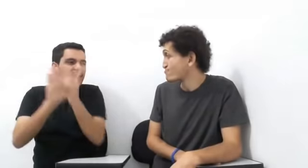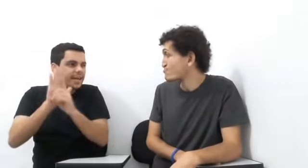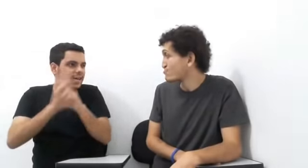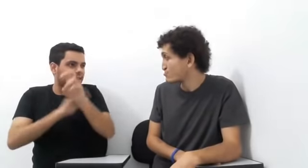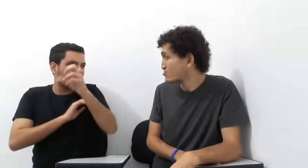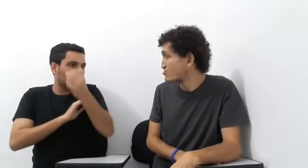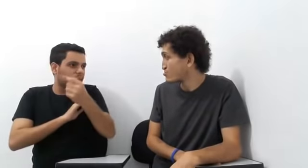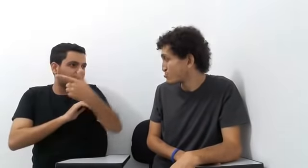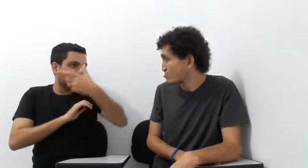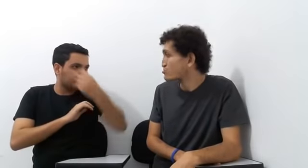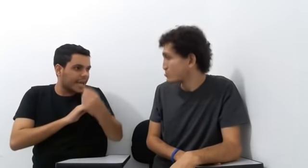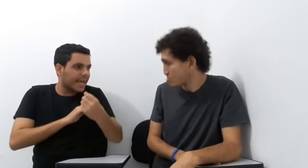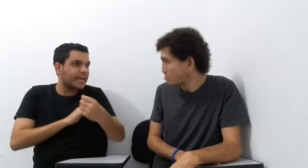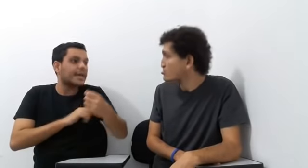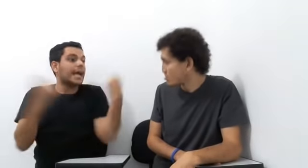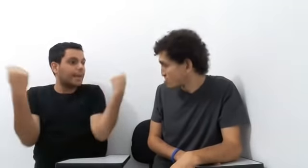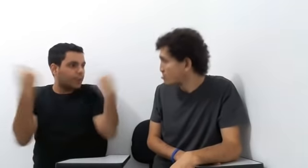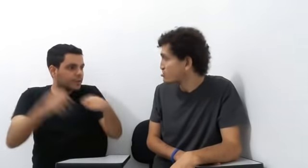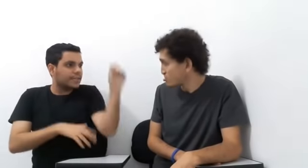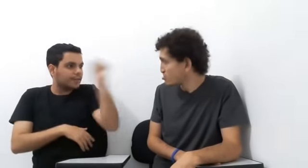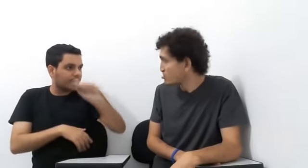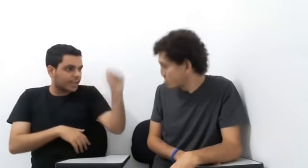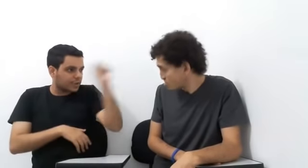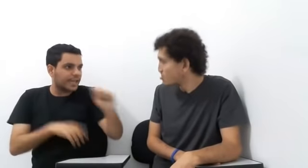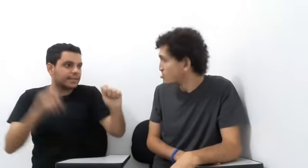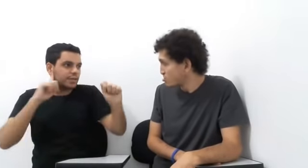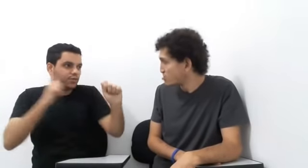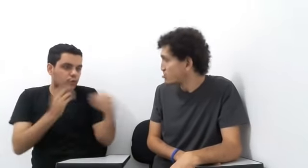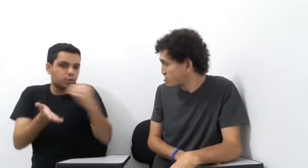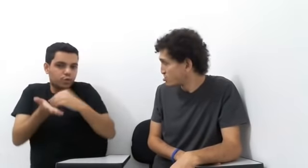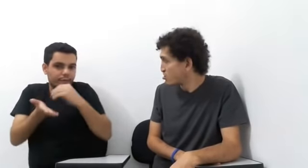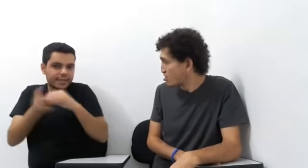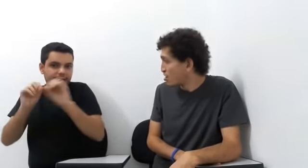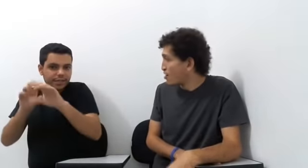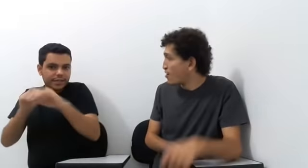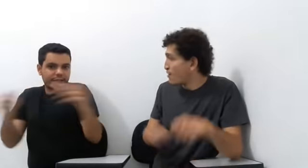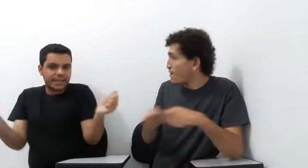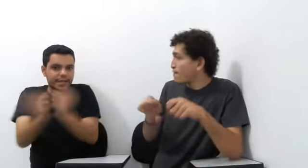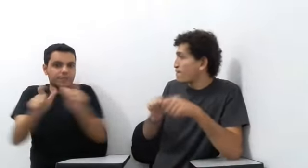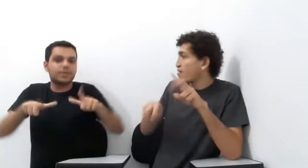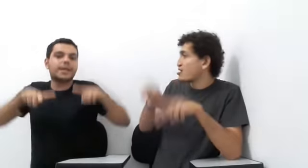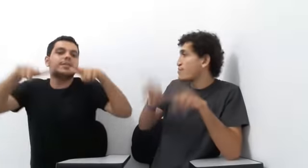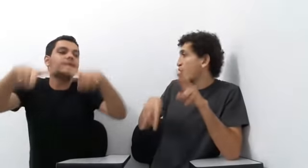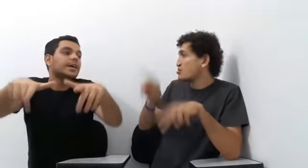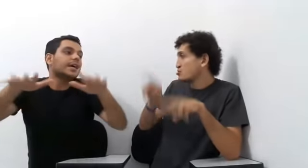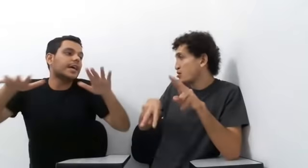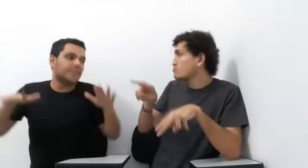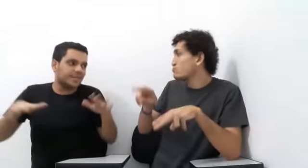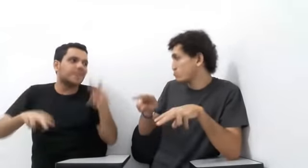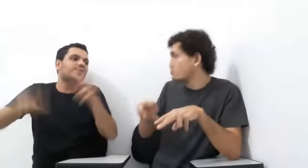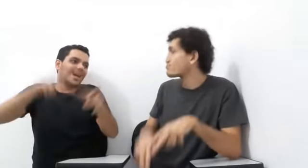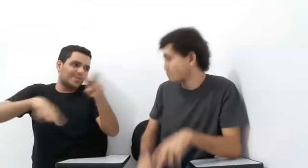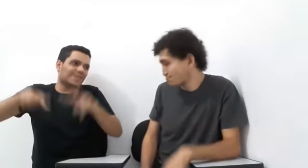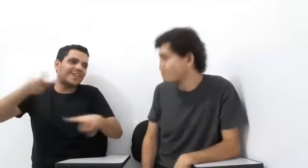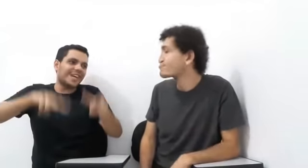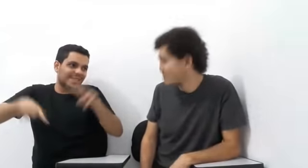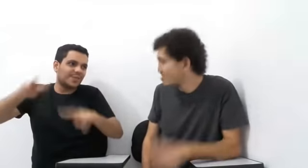decreto 5626, é possível que a associação de surdo com parceria de Secretaria de Educação emite certificado com avaliação